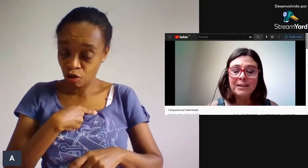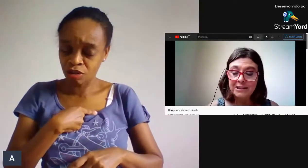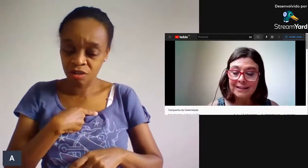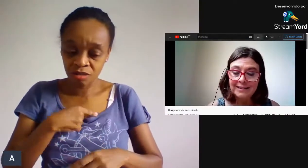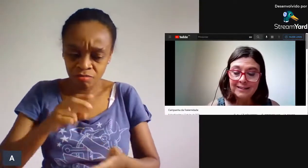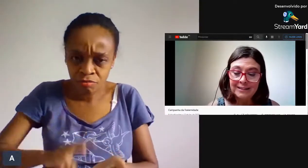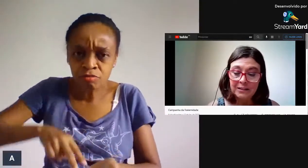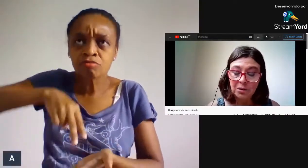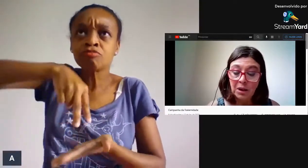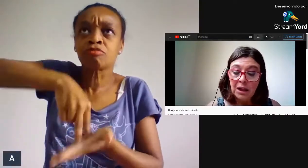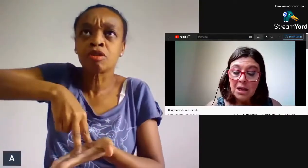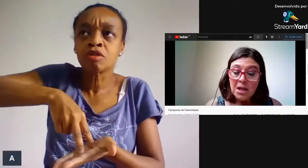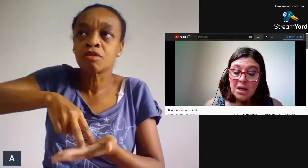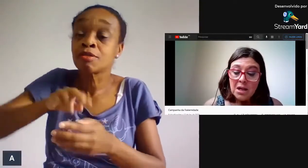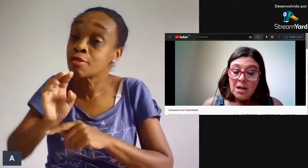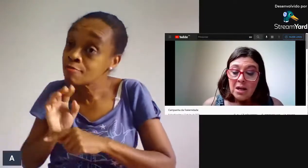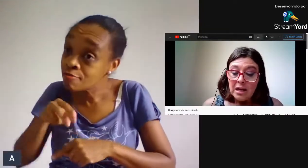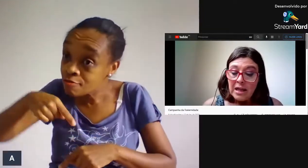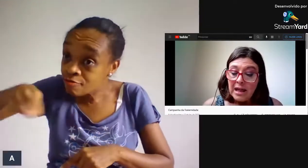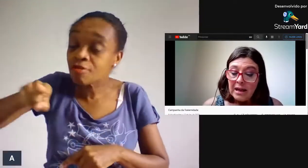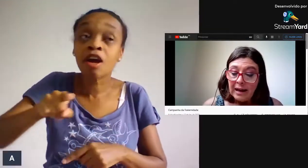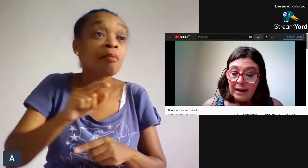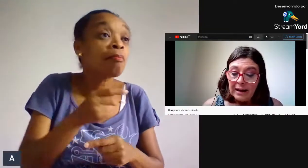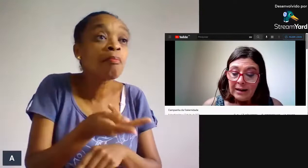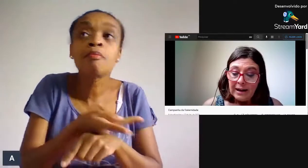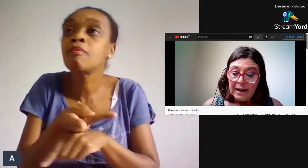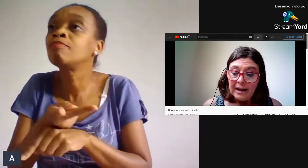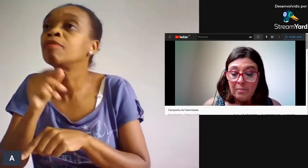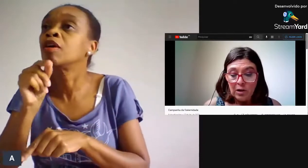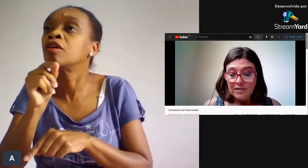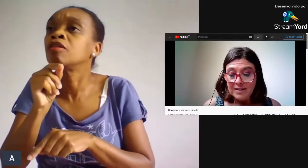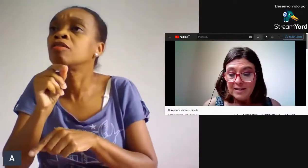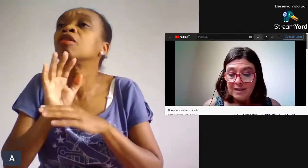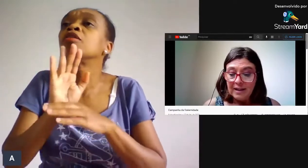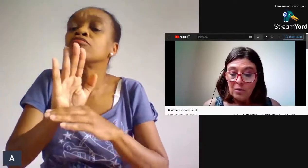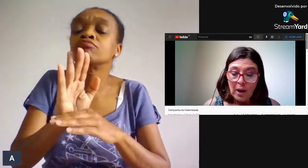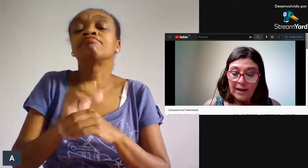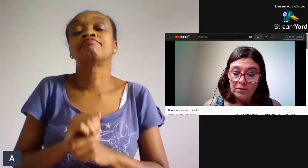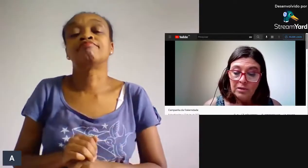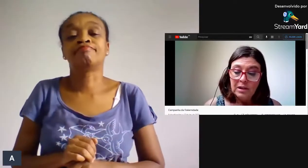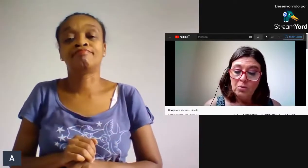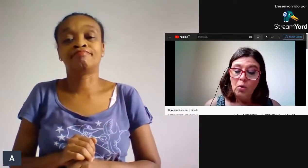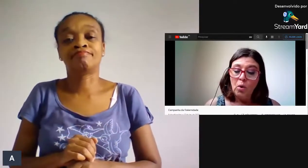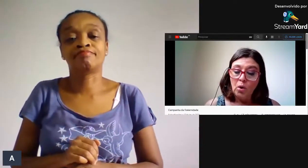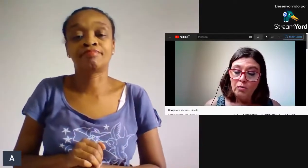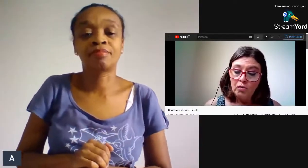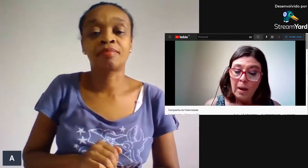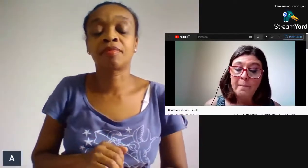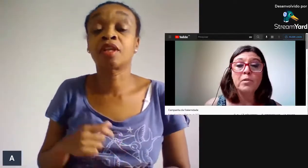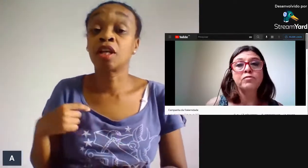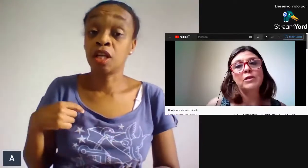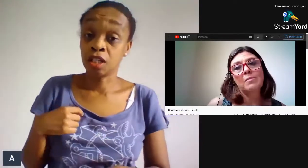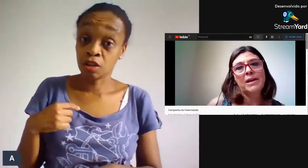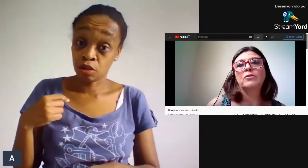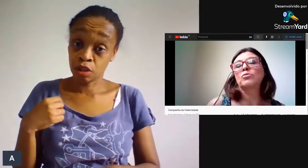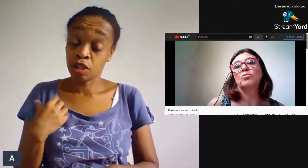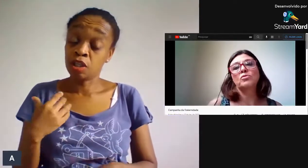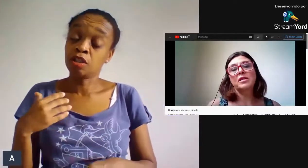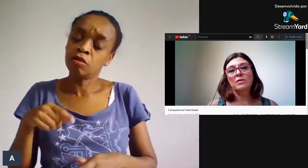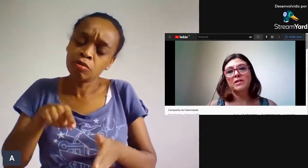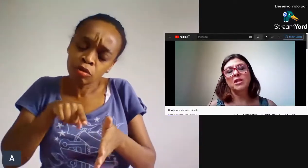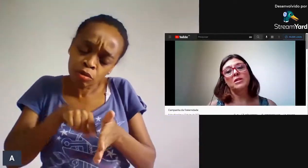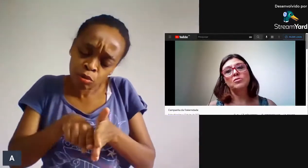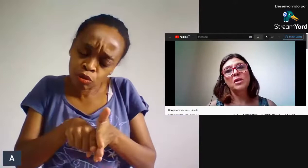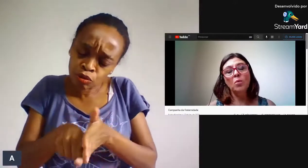que realmente necessitam. E em 1964, então, houve um aprofundamento